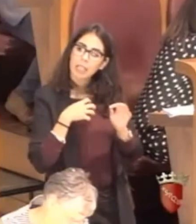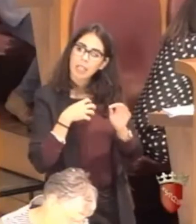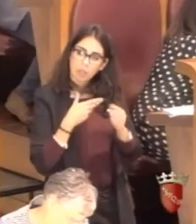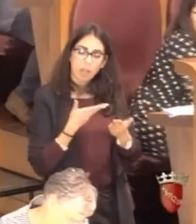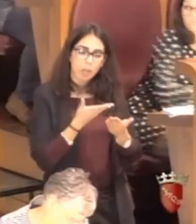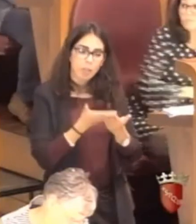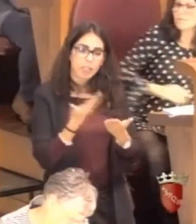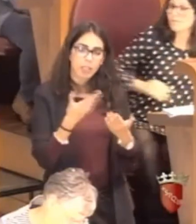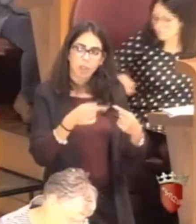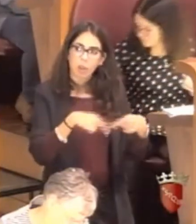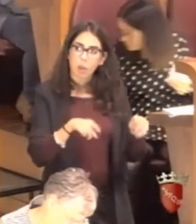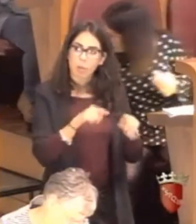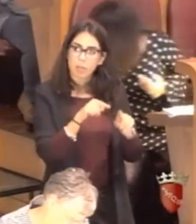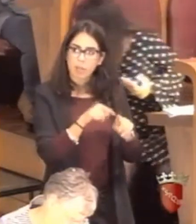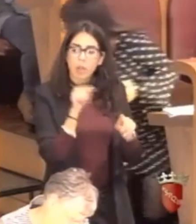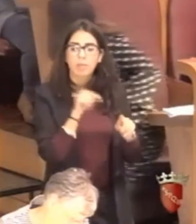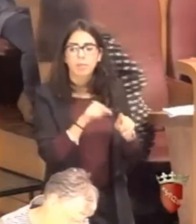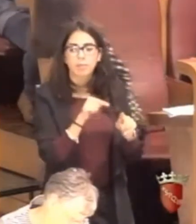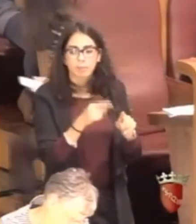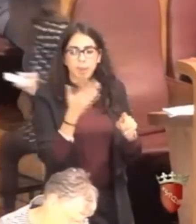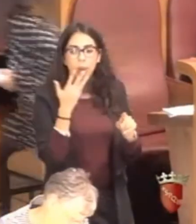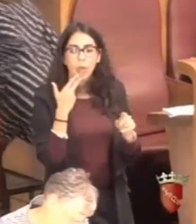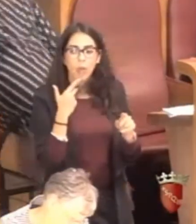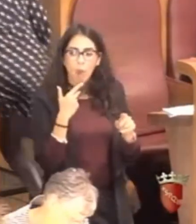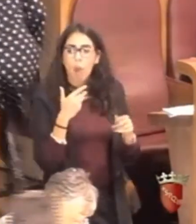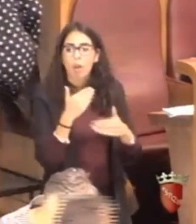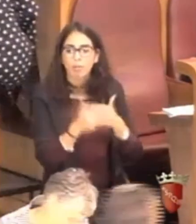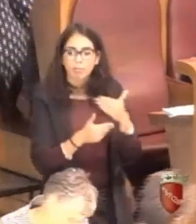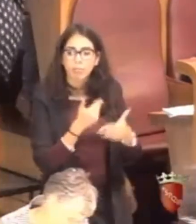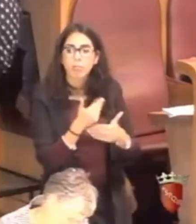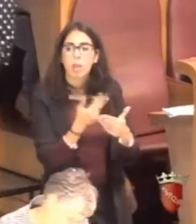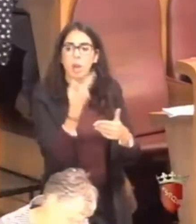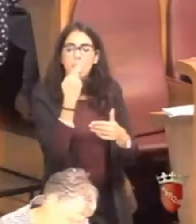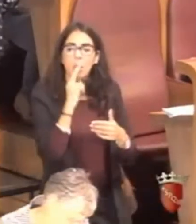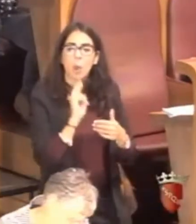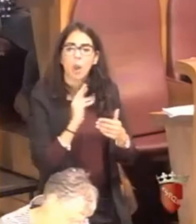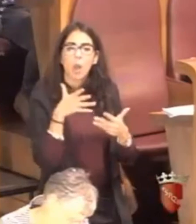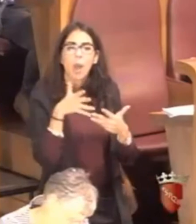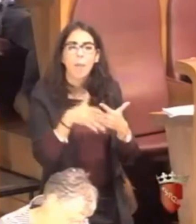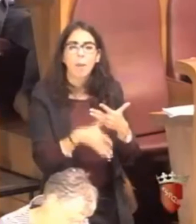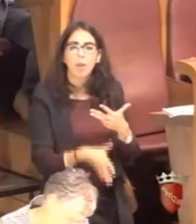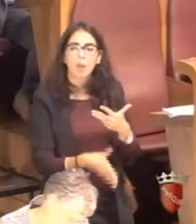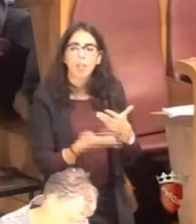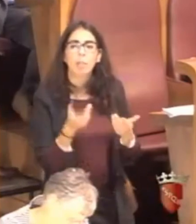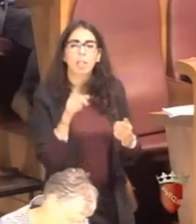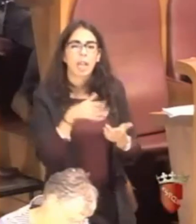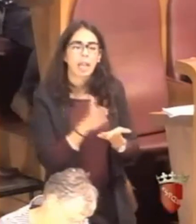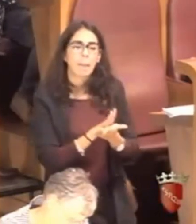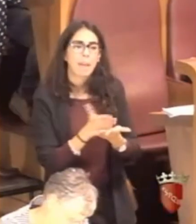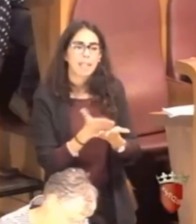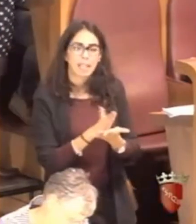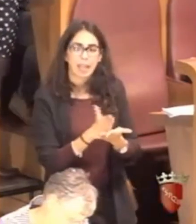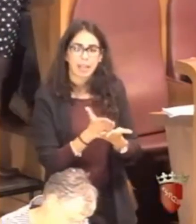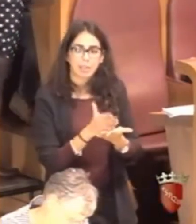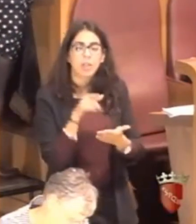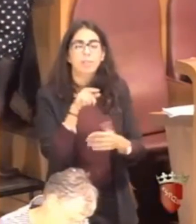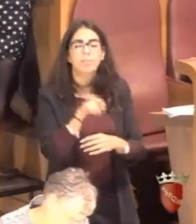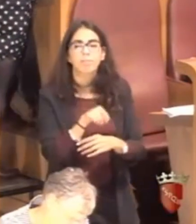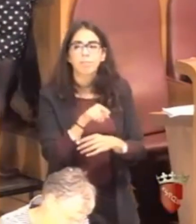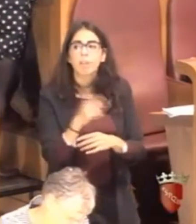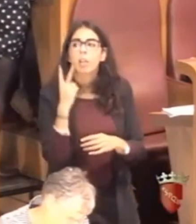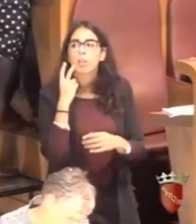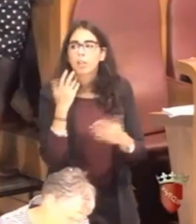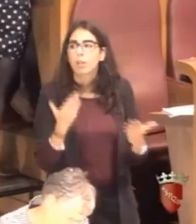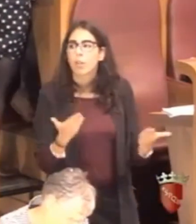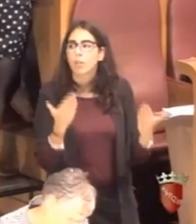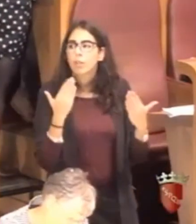che portano avanti un ruolo importante di approfondimento e mediazione, insomma, fra le parti, e che hanno trovato